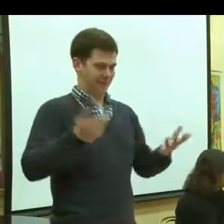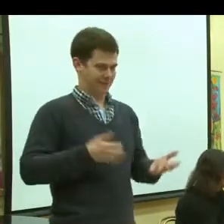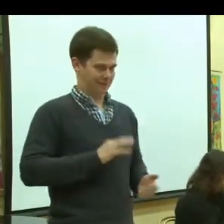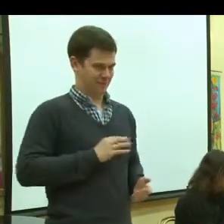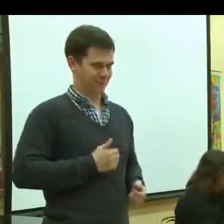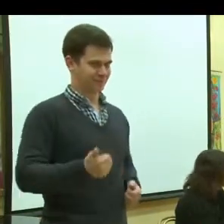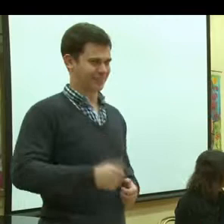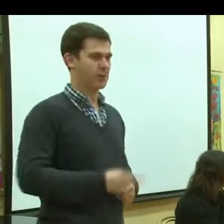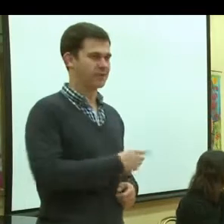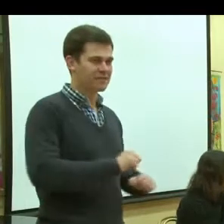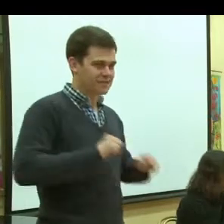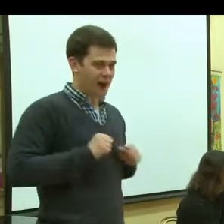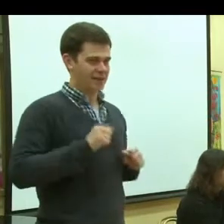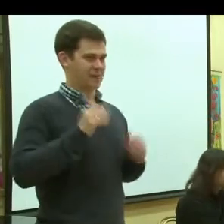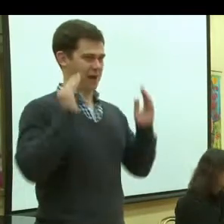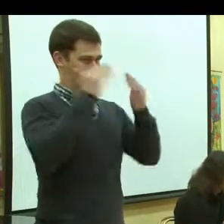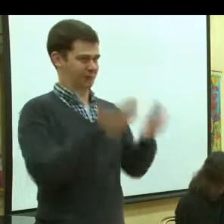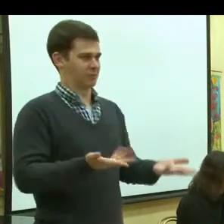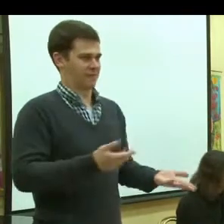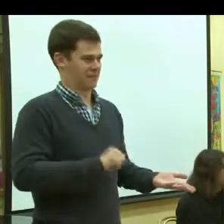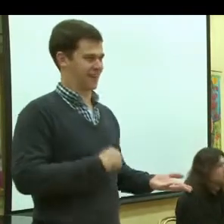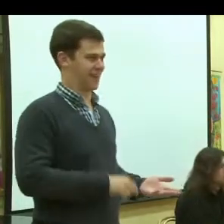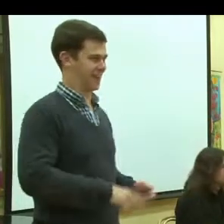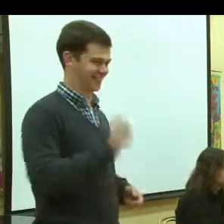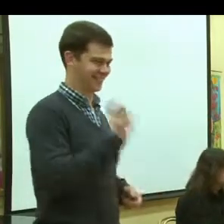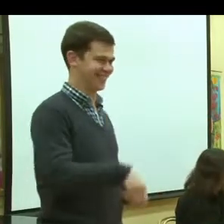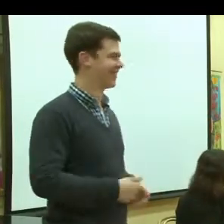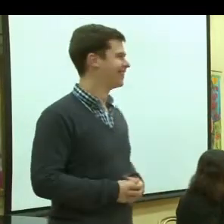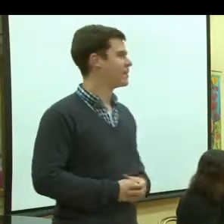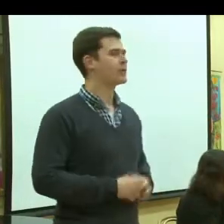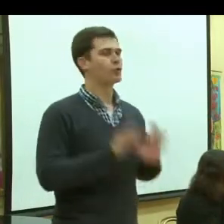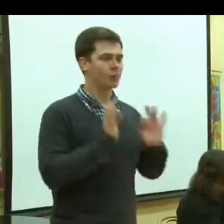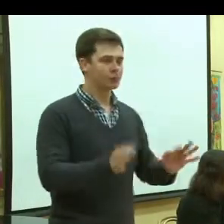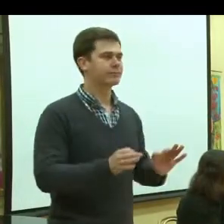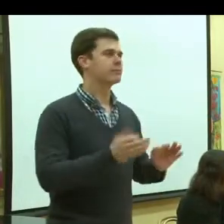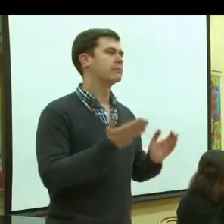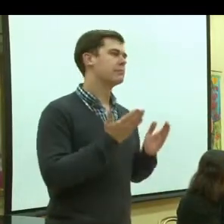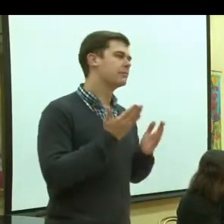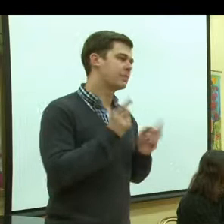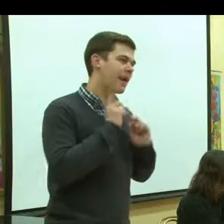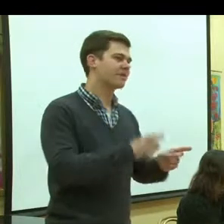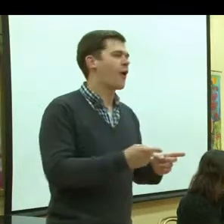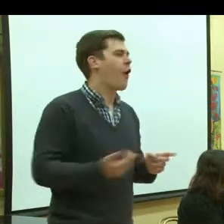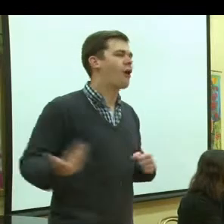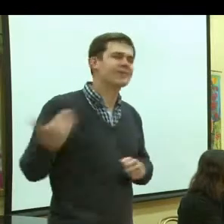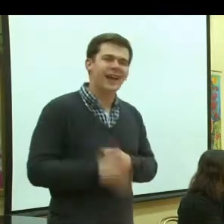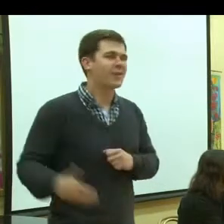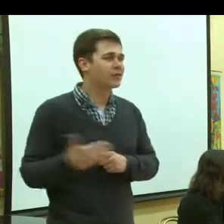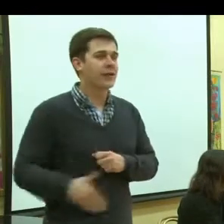Bo to całkiem fajny papa, tak po mojemu, naprawdę. Dobrze, proszę Państwa, naprawdę ostatnie